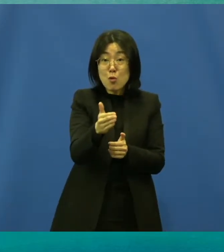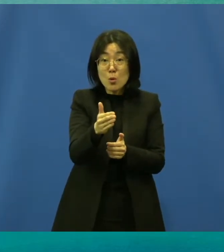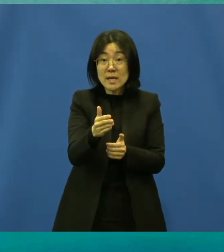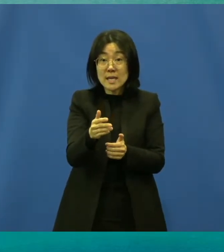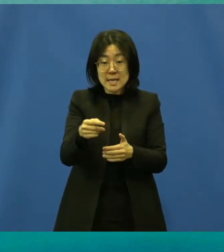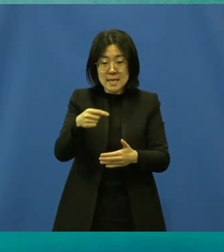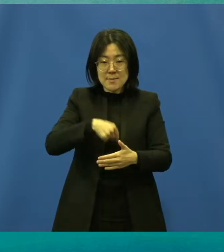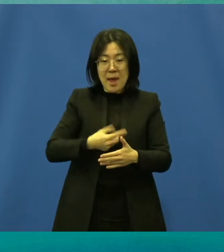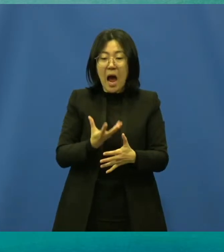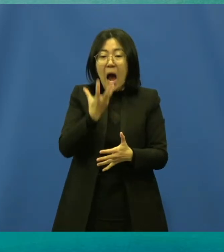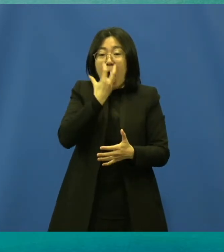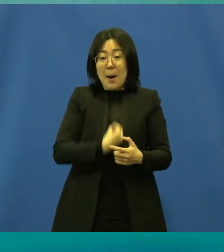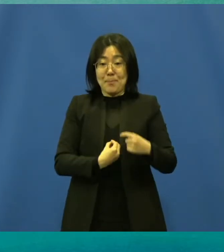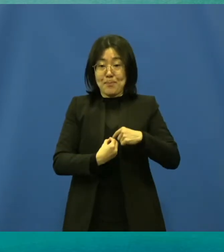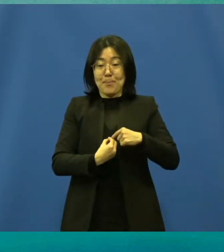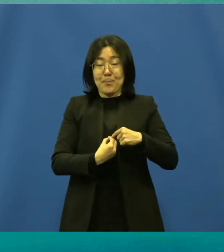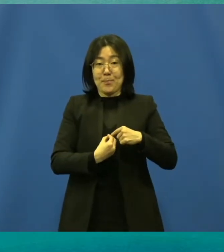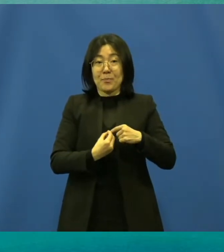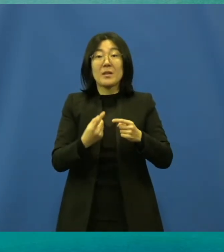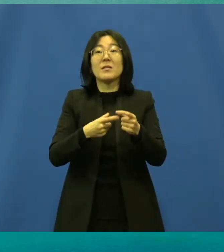이상 내려갈 곳이 없다.